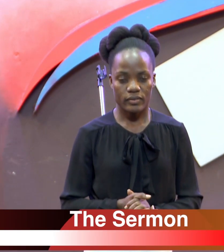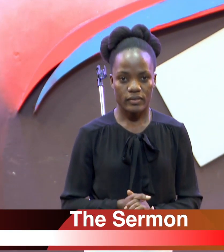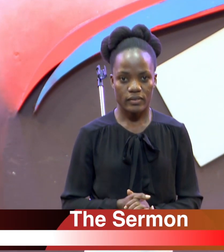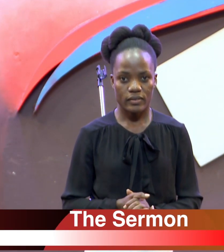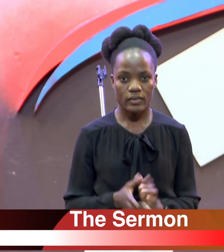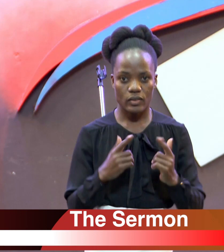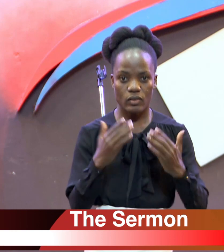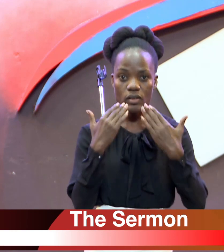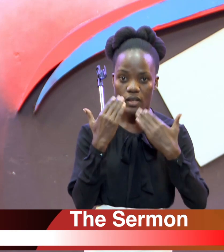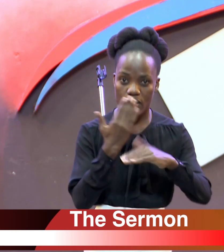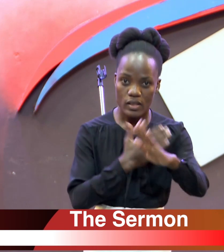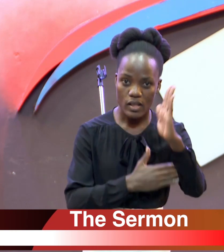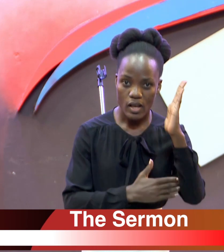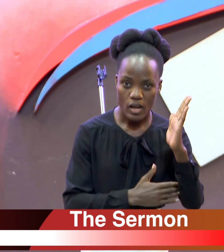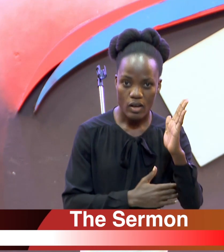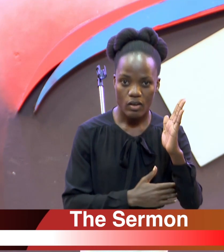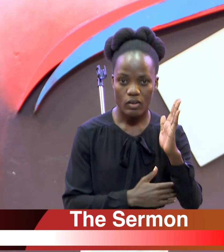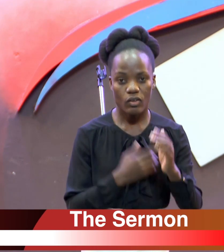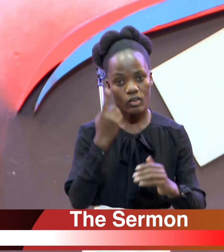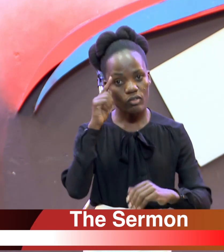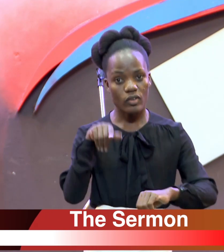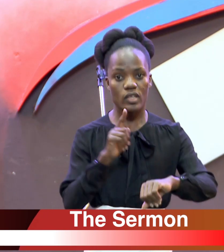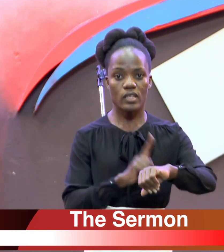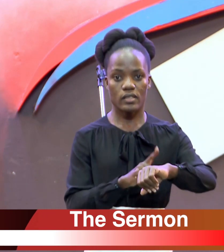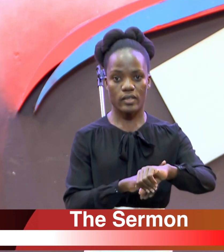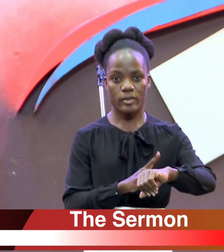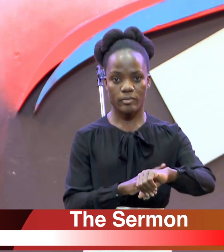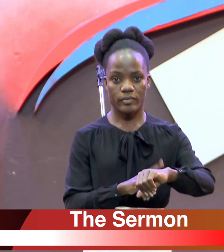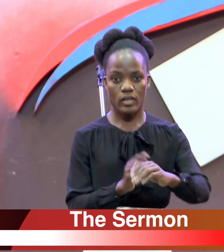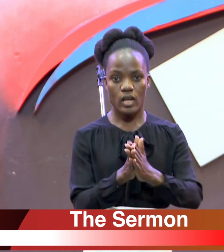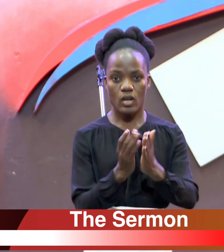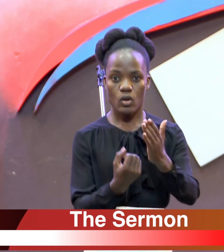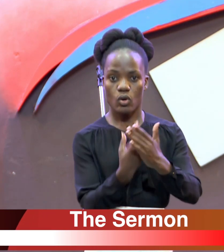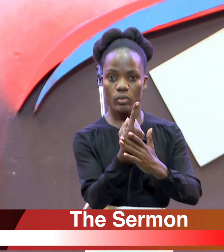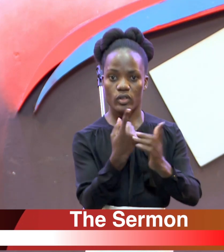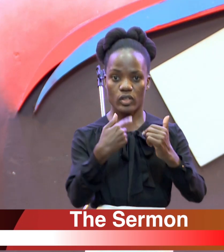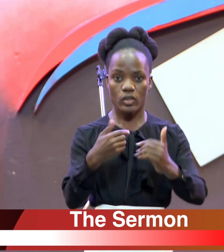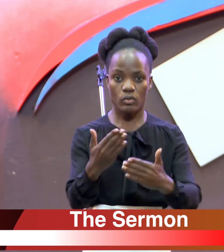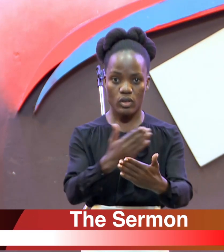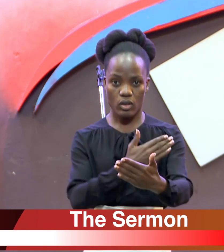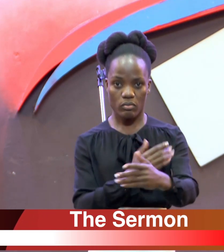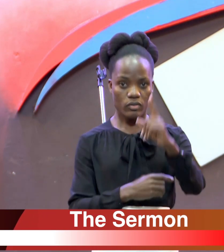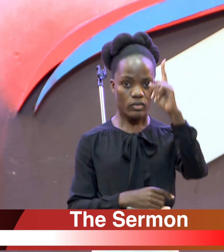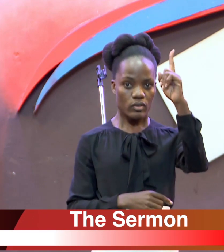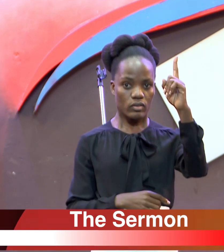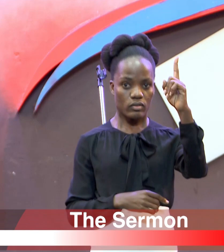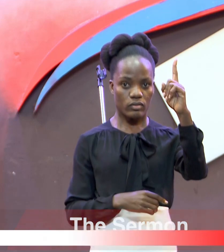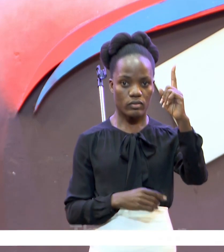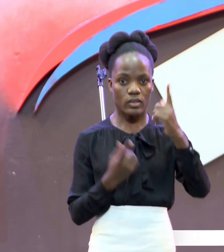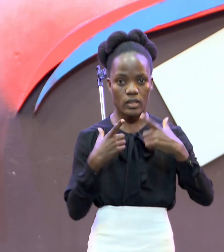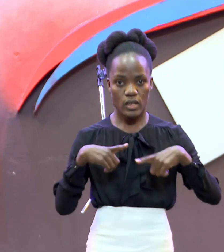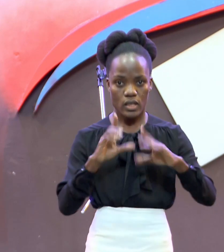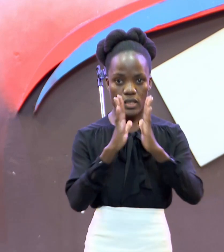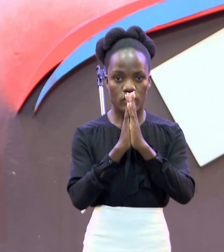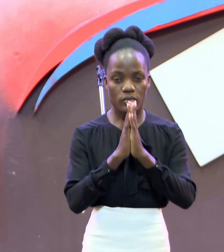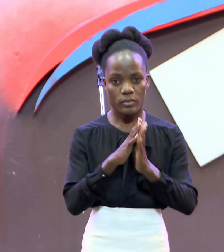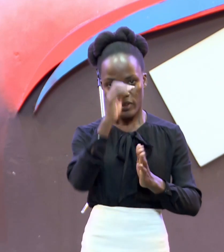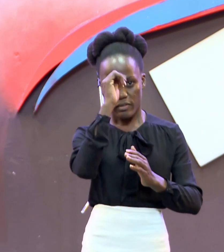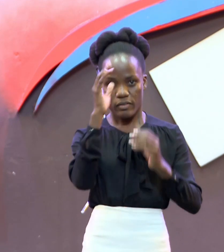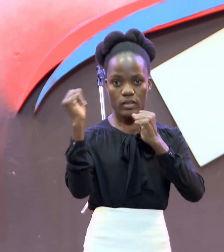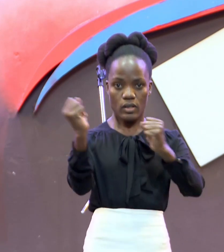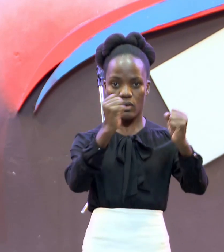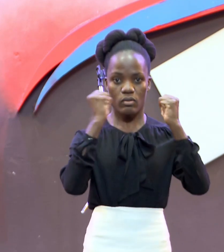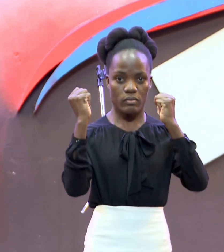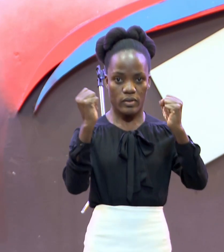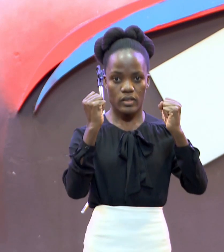Tuebazamu kama Ulechisera chino Ngaturi mumasoge Katusabe Katondo minza yibi